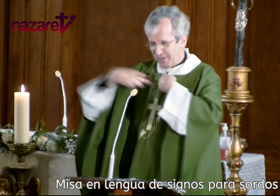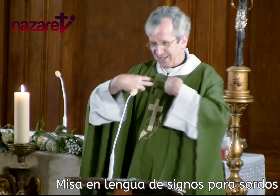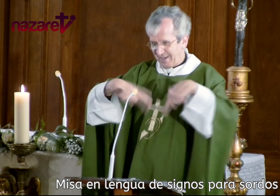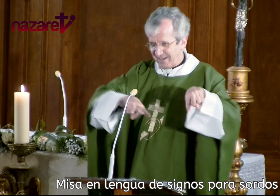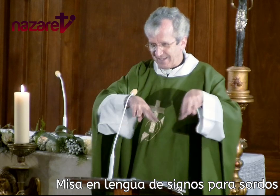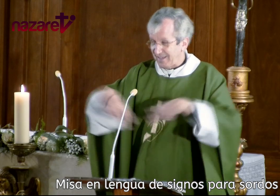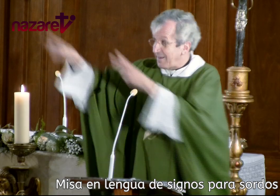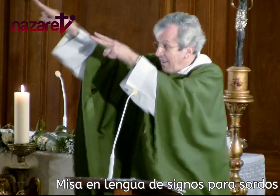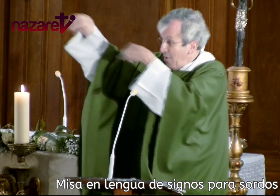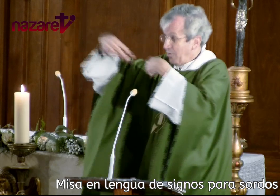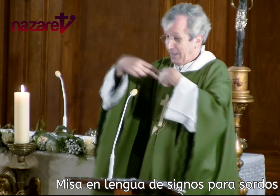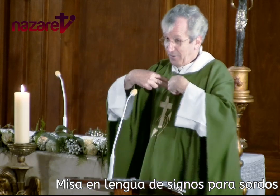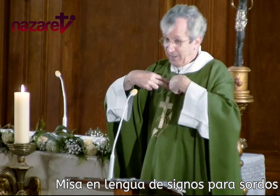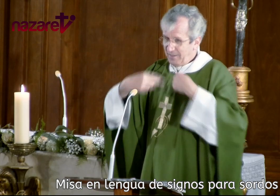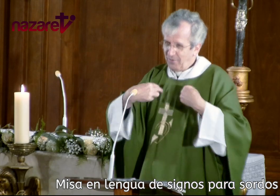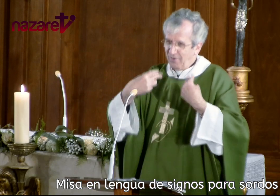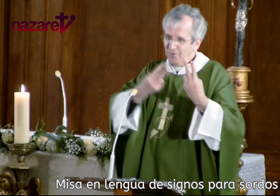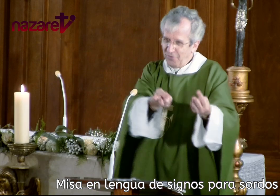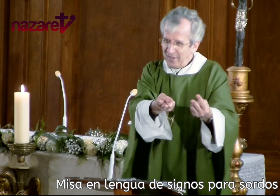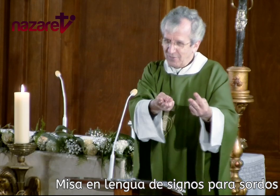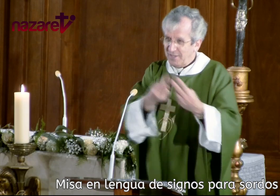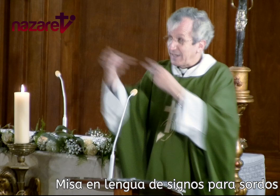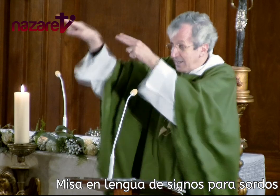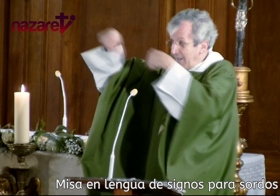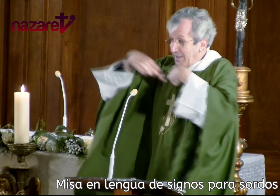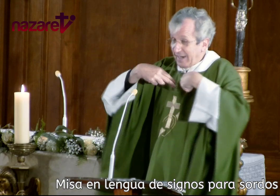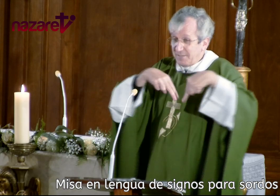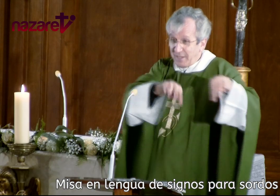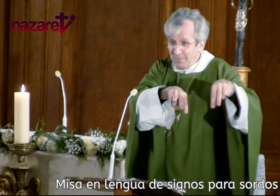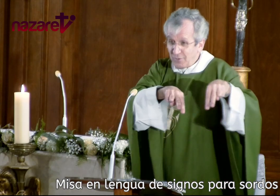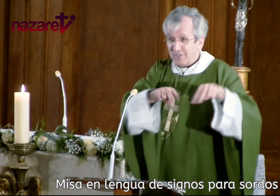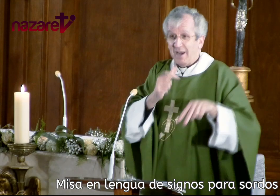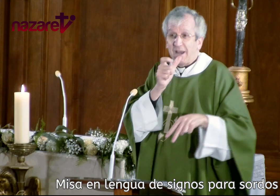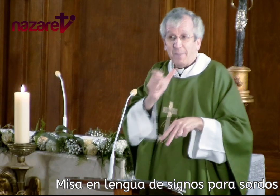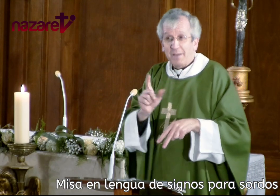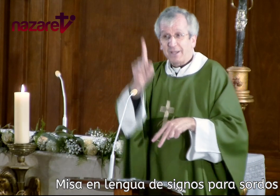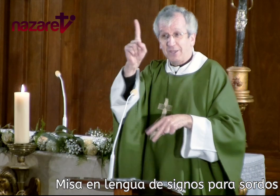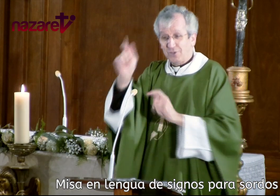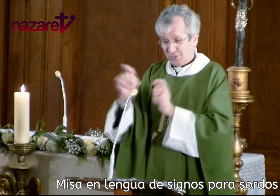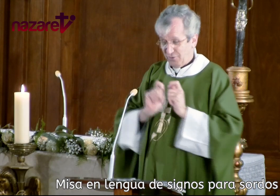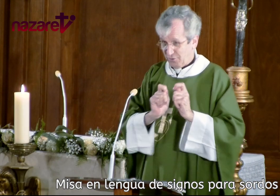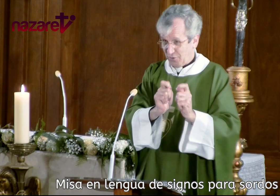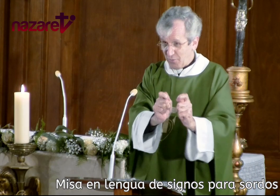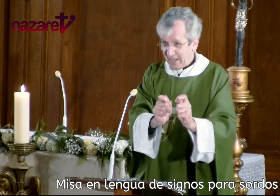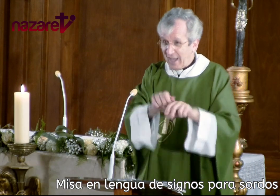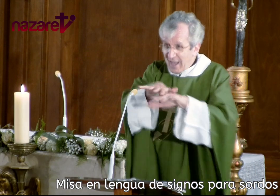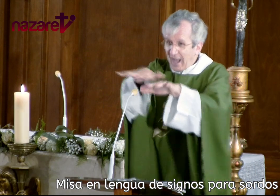que es este es decir lo que yo recibo lo doy a los demás transmitimos la palabra que dios nos comunica a